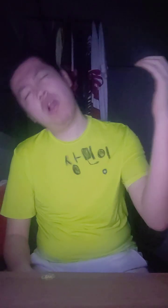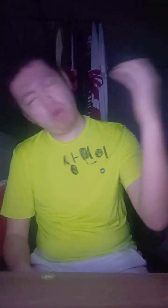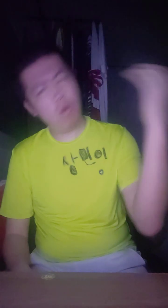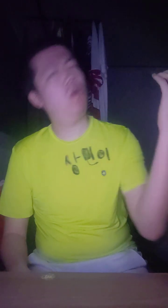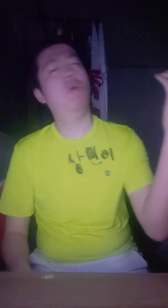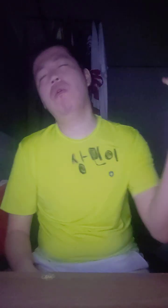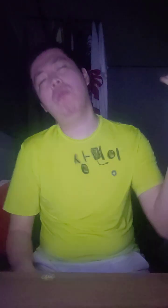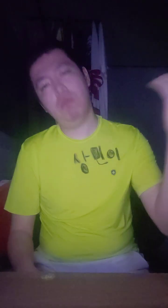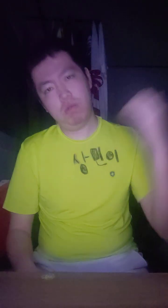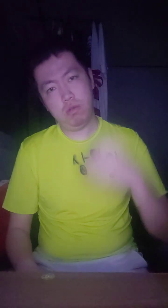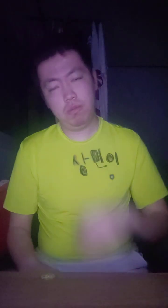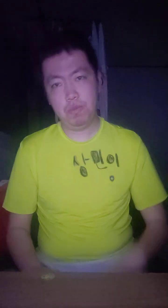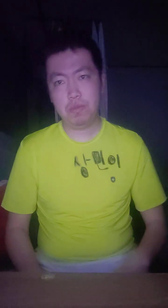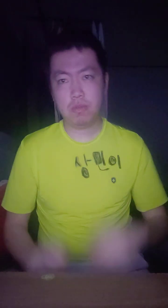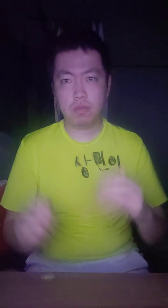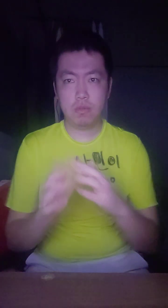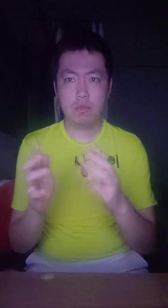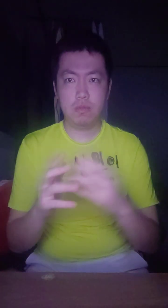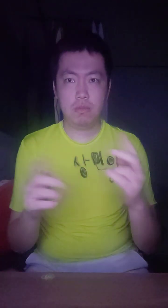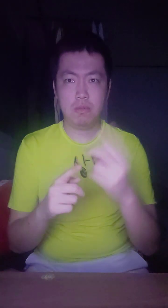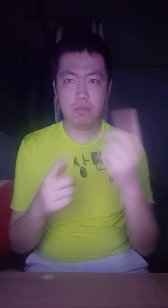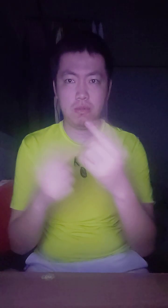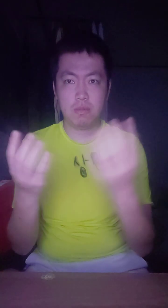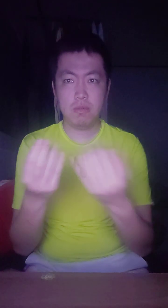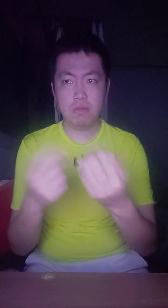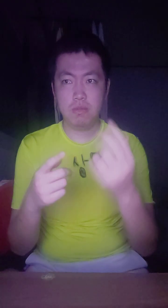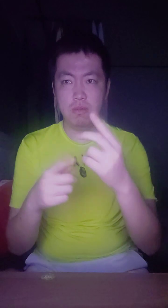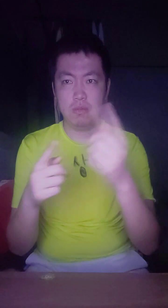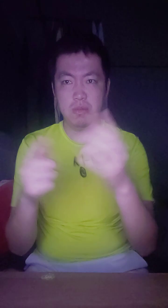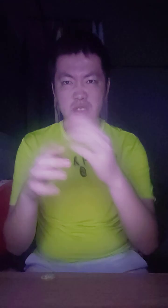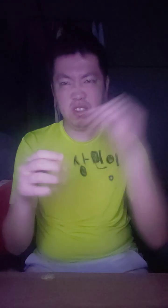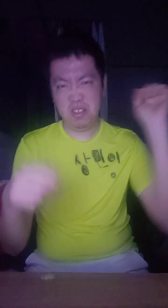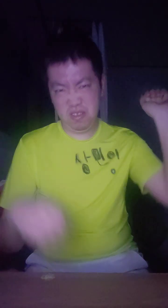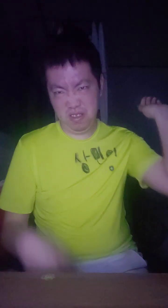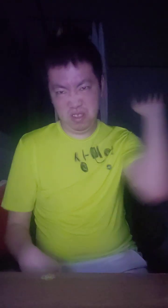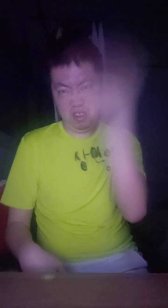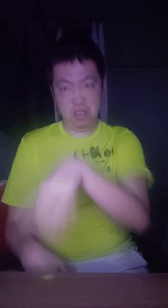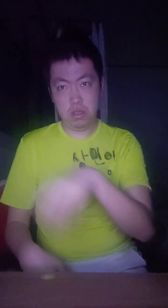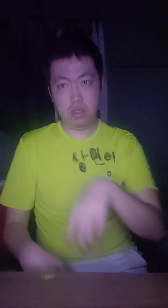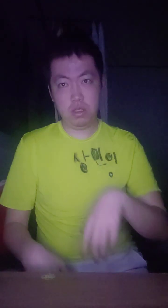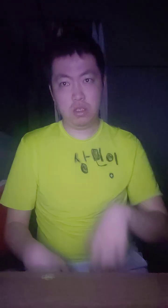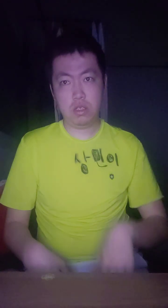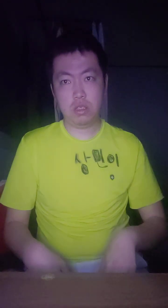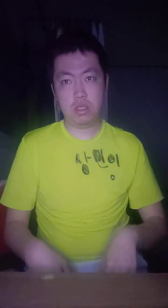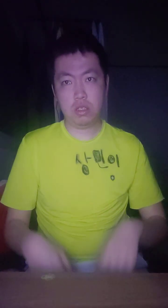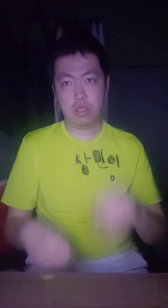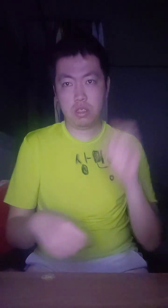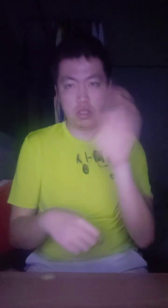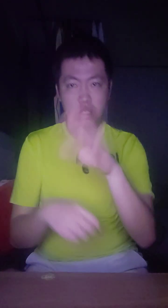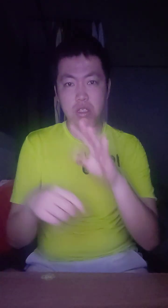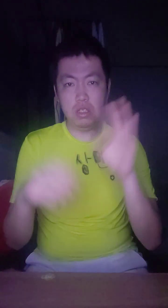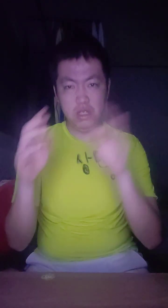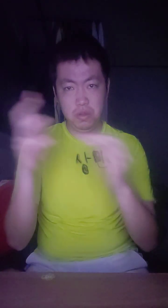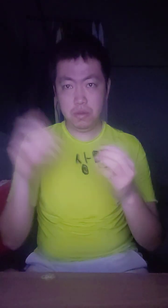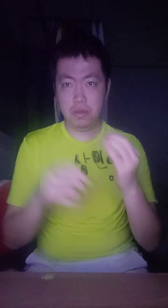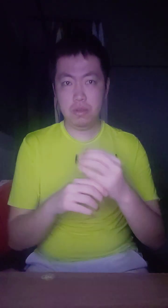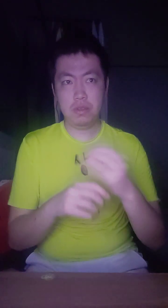휘청거립니다. 한 남성이 내용물이 가득한 세제통을 던진 겁니다. 이후 성큼성큼 다가온 남성은